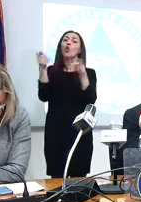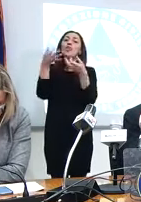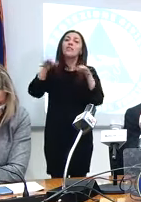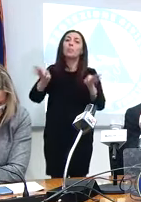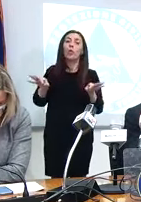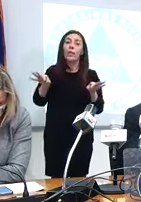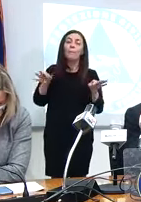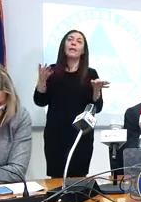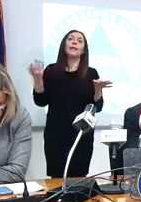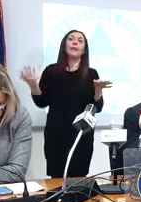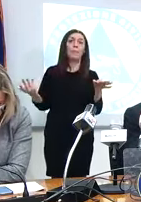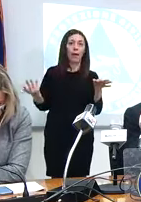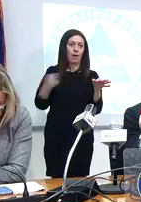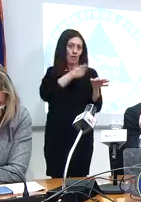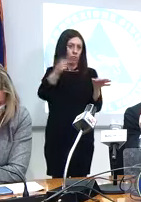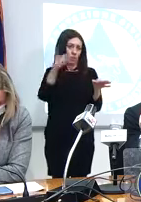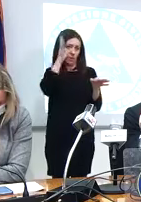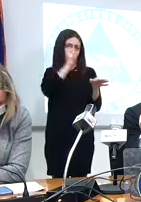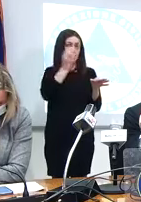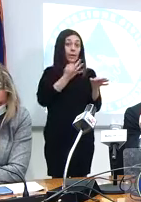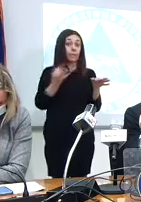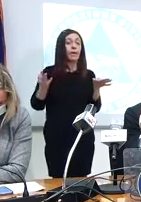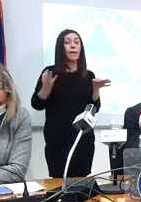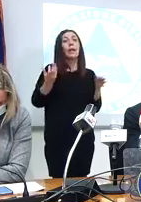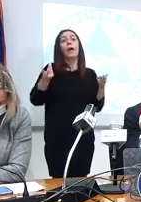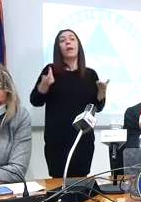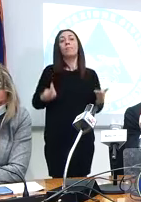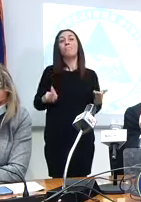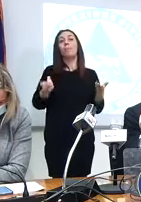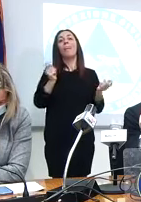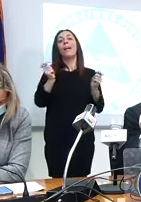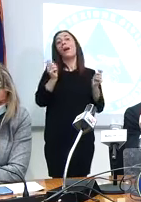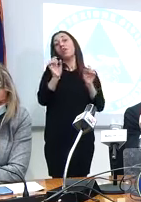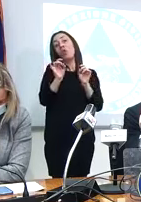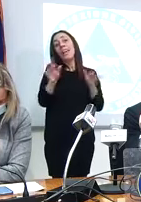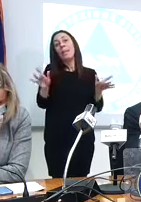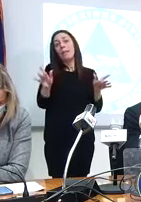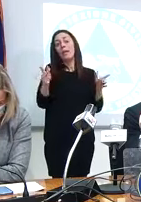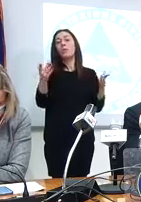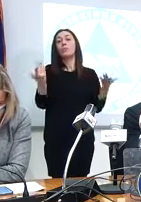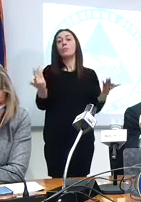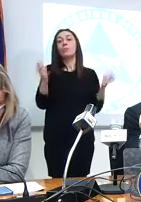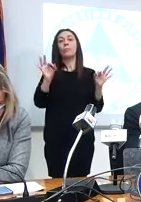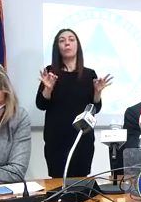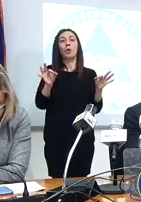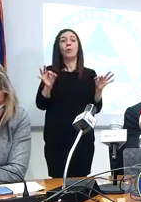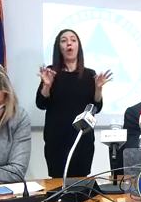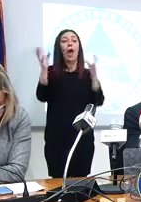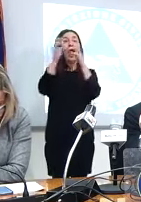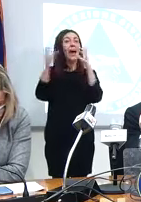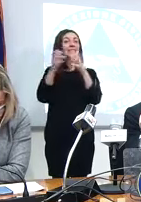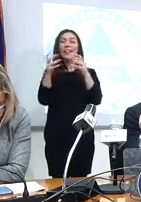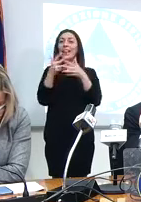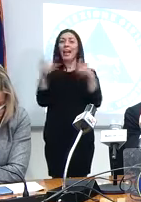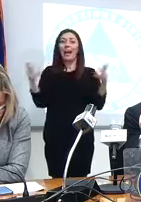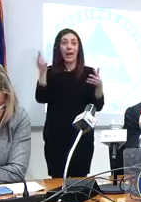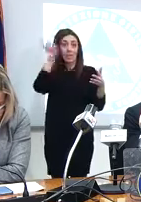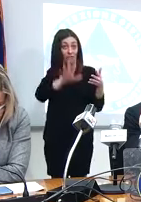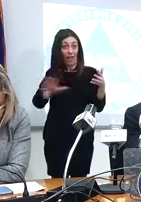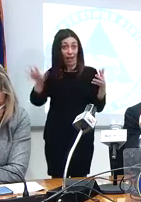lo capite da soli che se è vero che siamo in un mercato libero, queste stesse grosse industrie venete hanno difficoltà ad avere